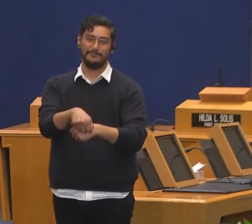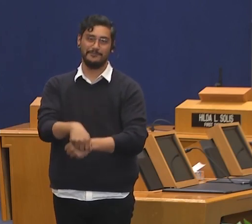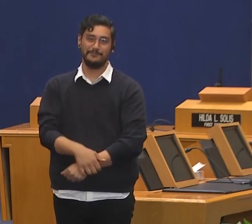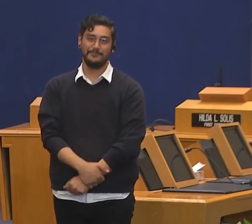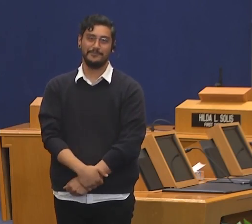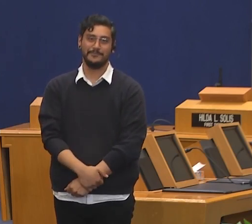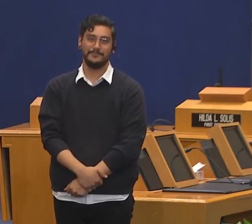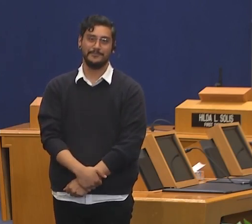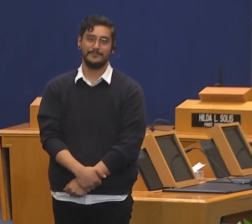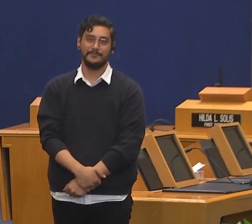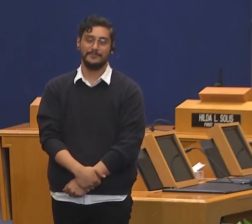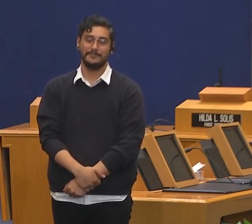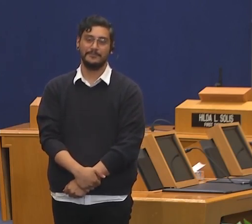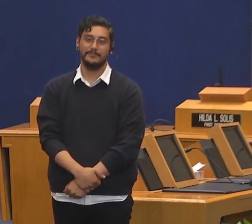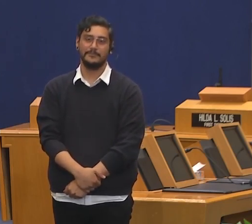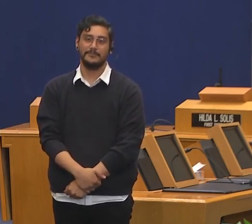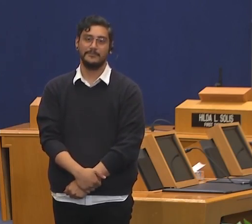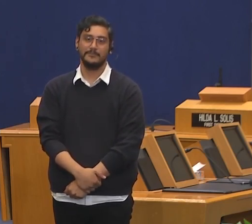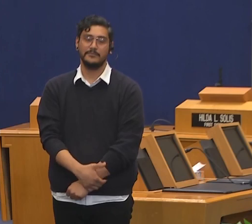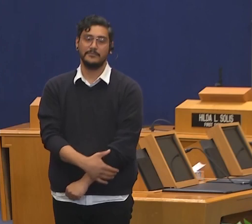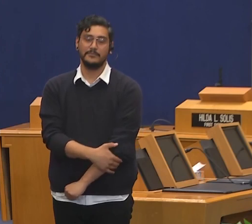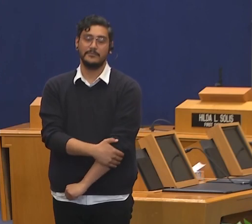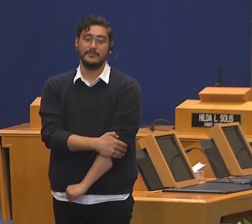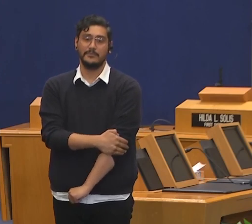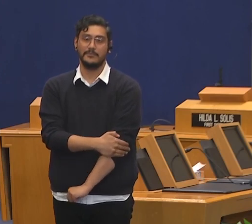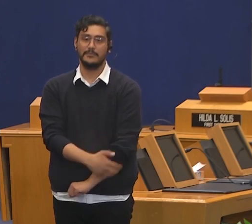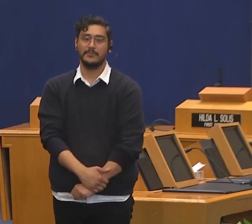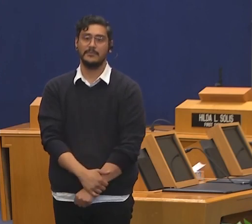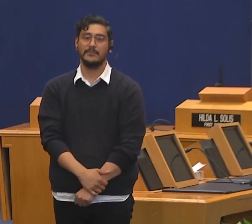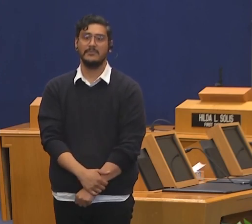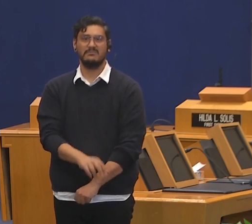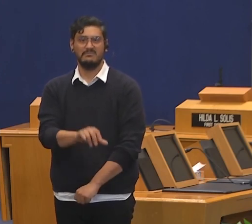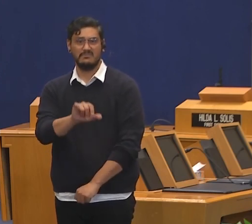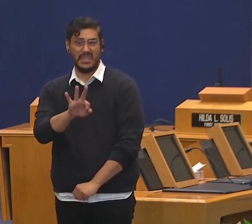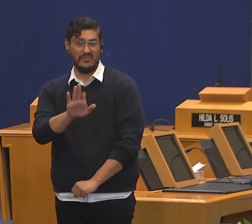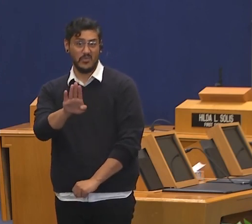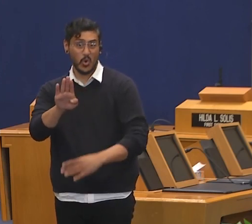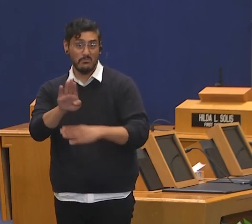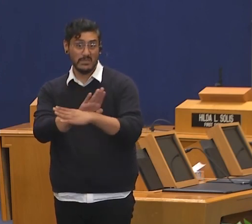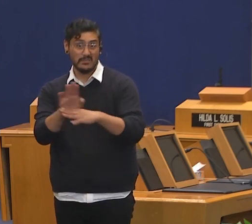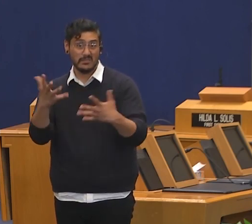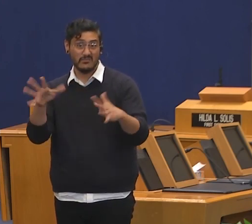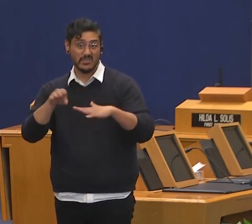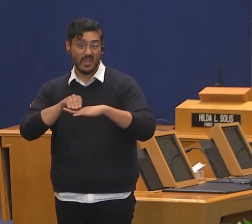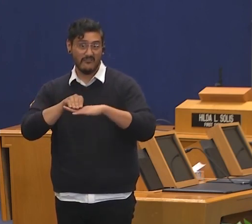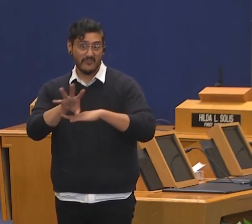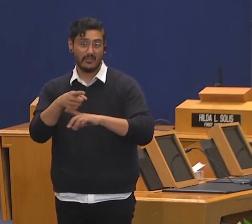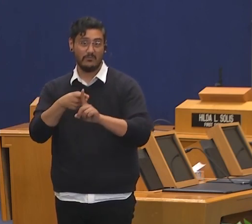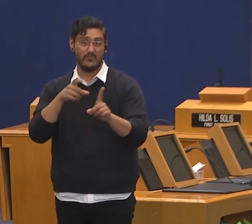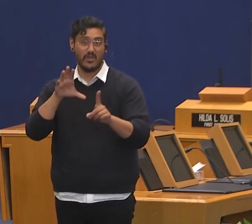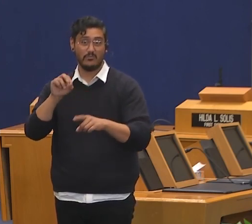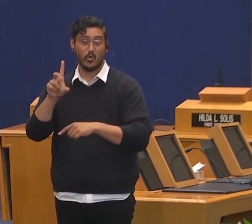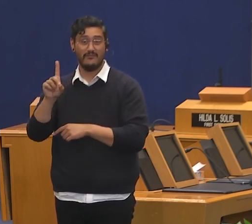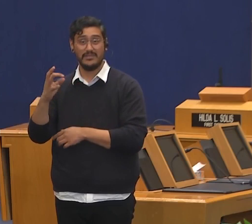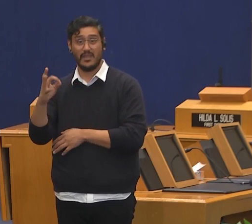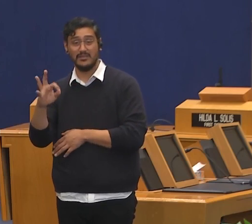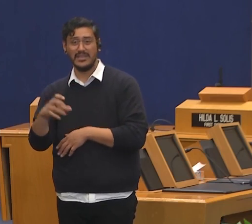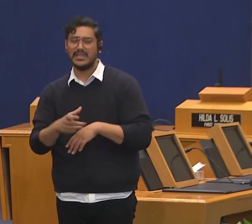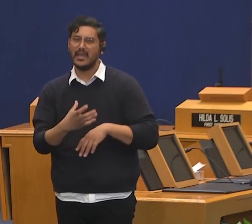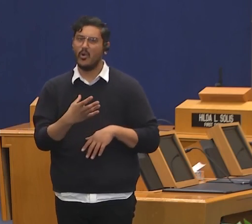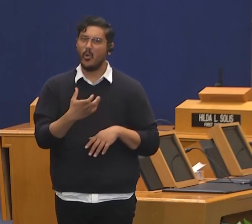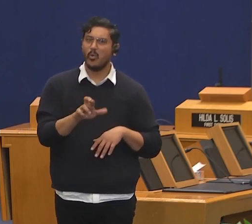Quiero mencionar que si su ingreso se ha visto afectado por la pandemia de COVID-19 y usted está embarazada o